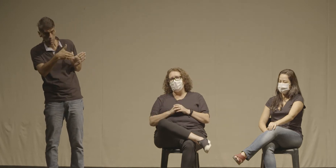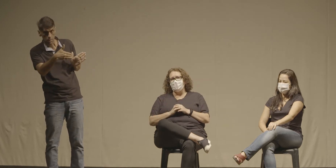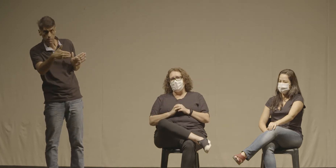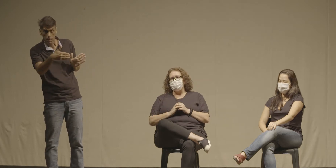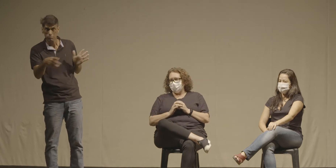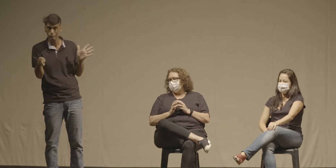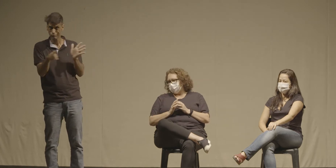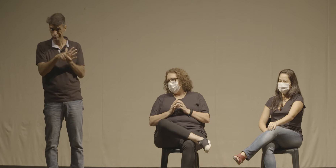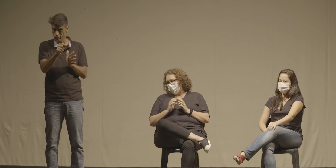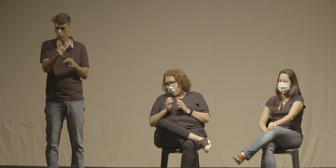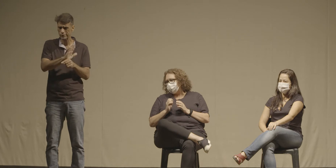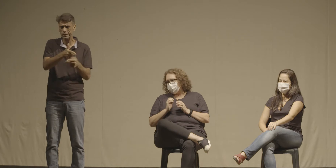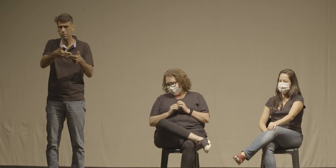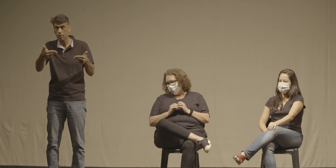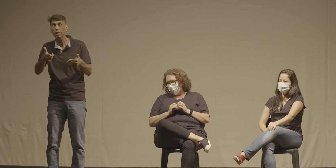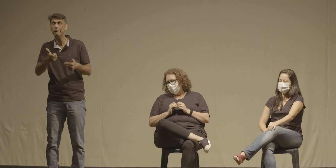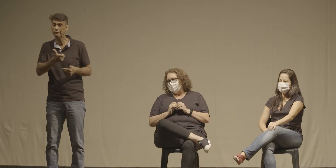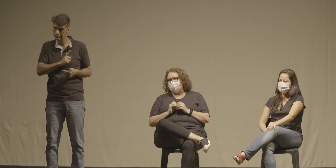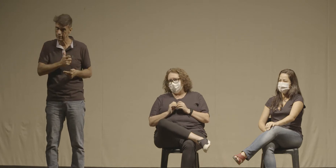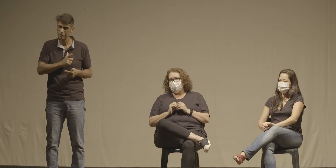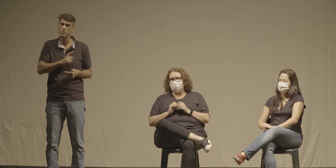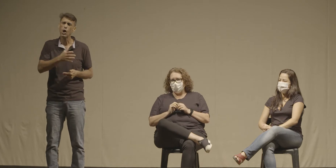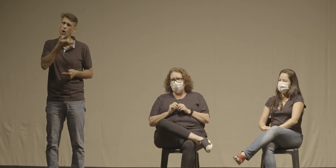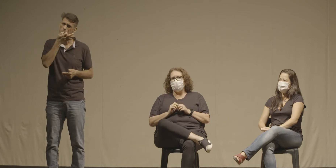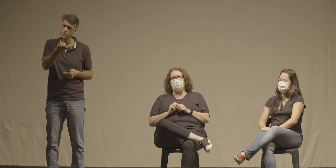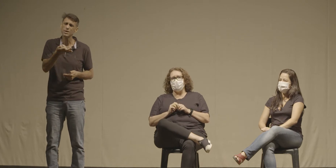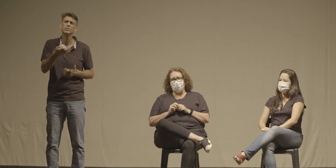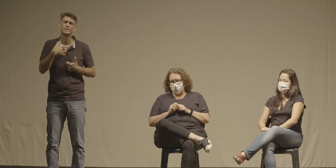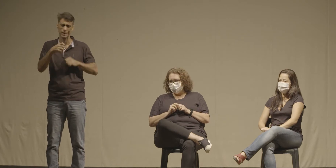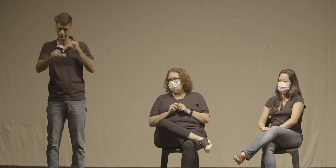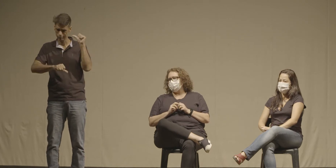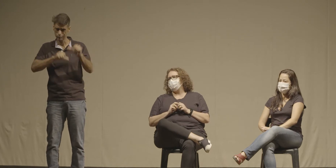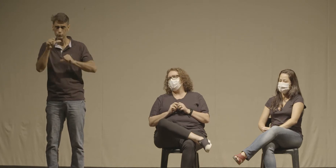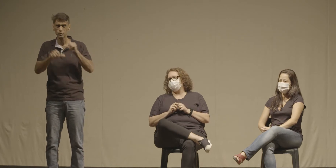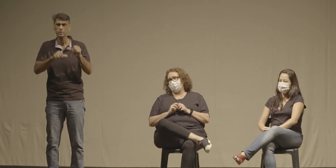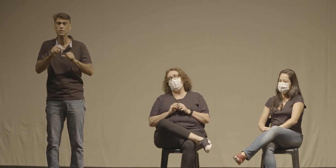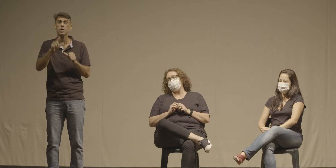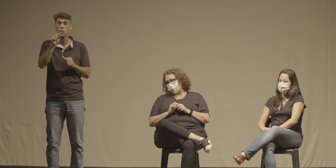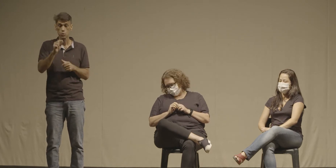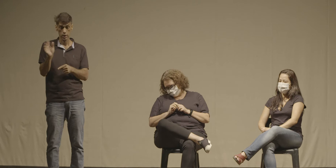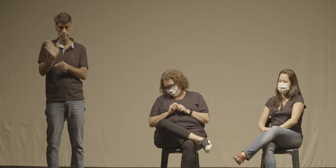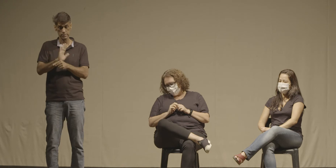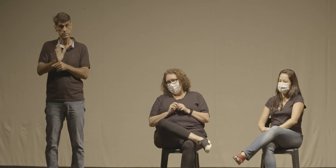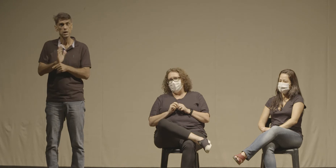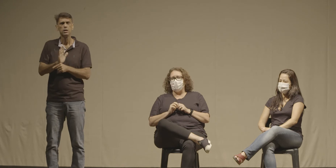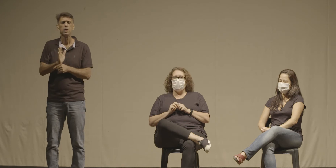audiovisual, sim, eu acho que tem mudado a cara do cinema nacional,